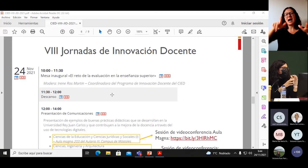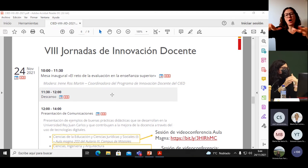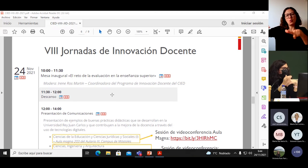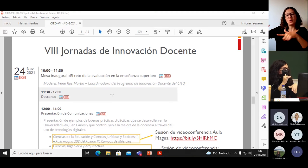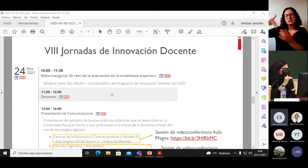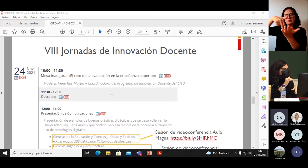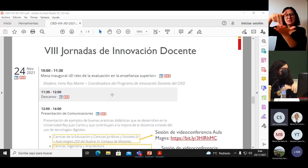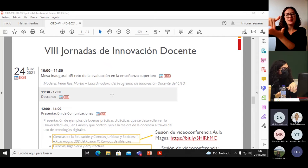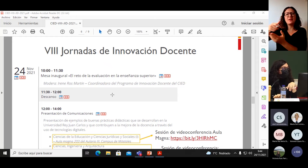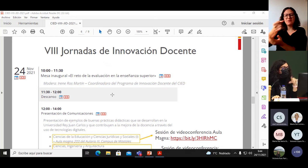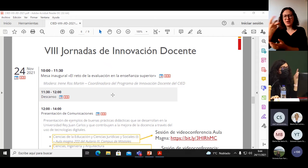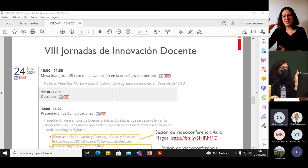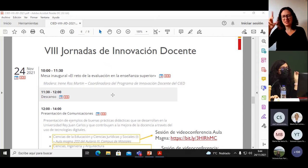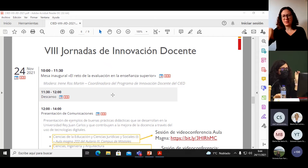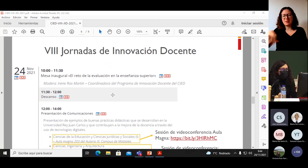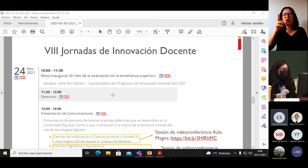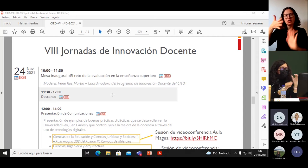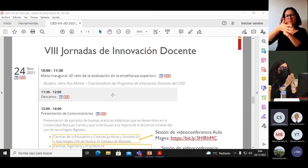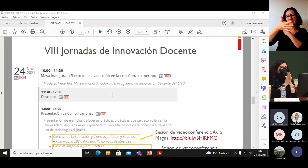cada una de ellas.